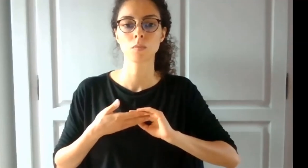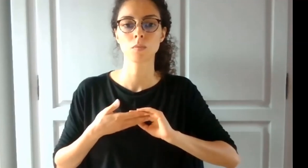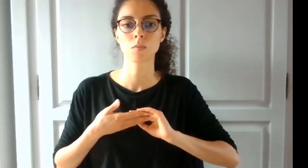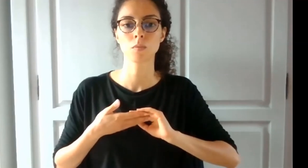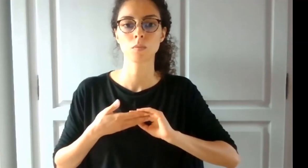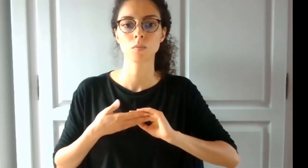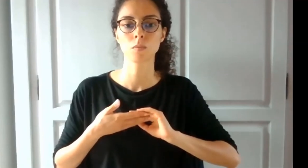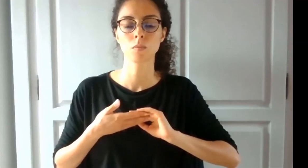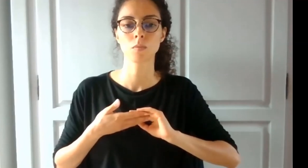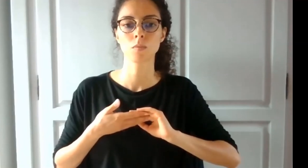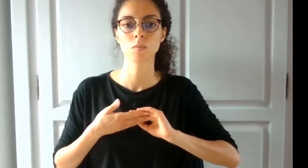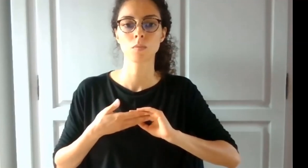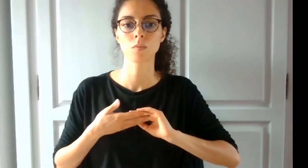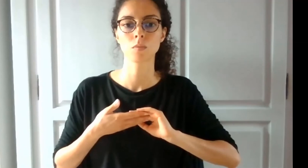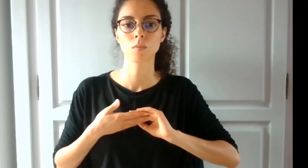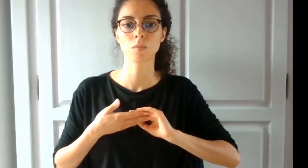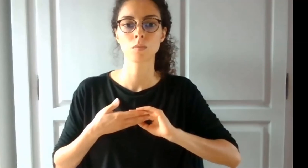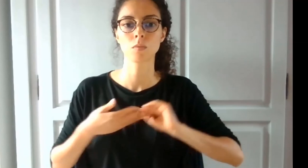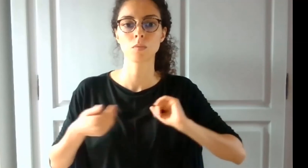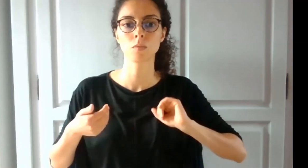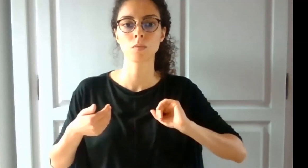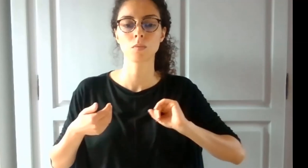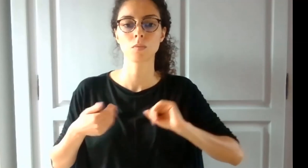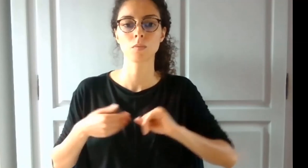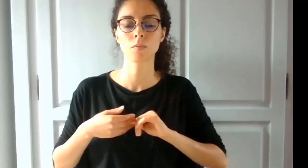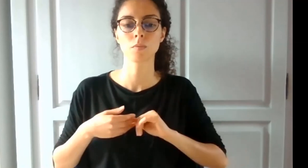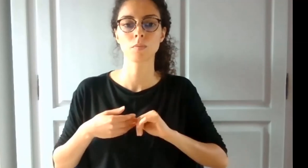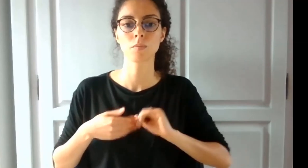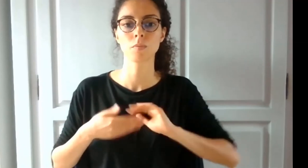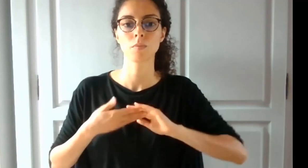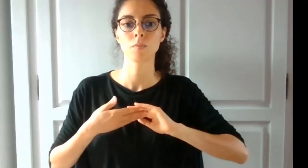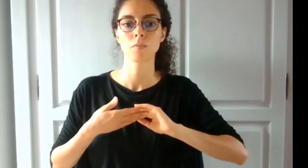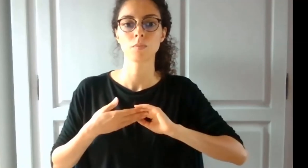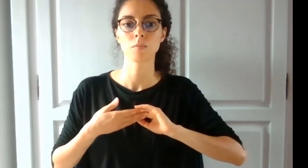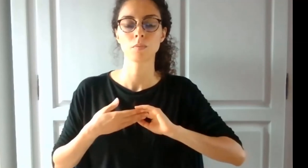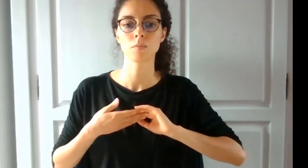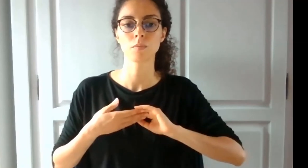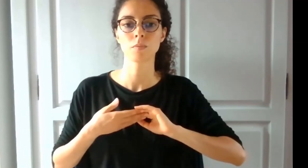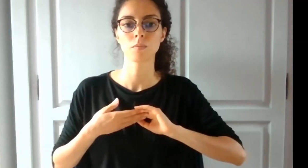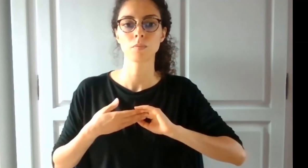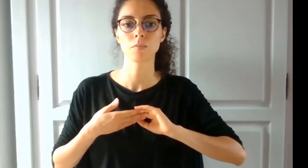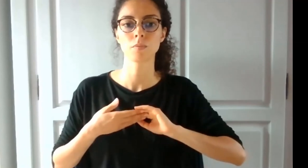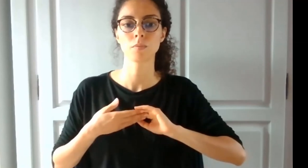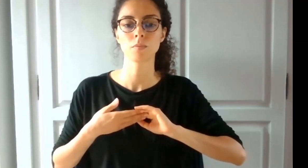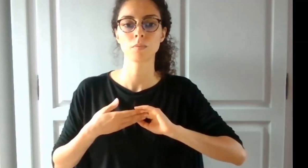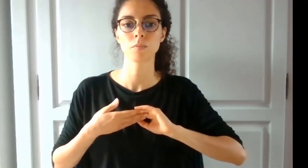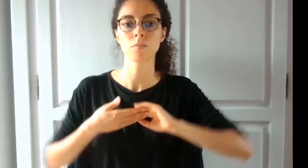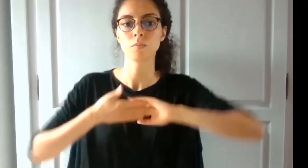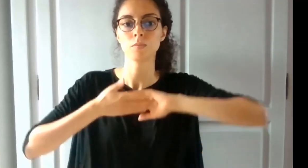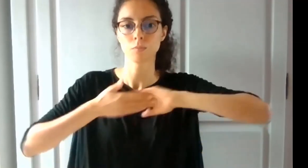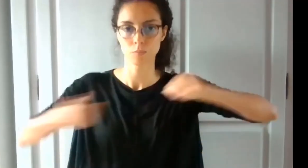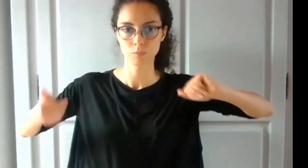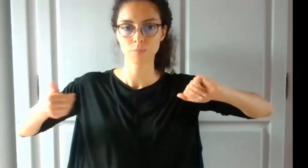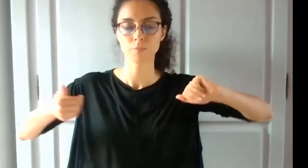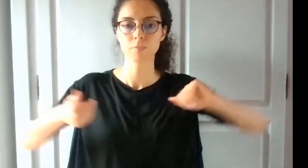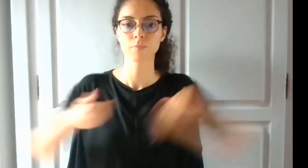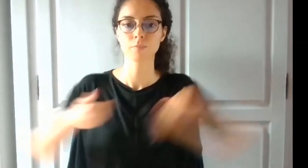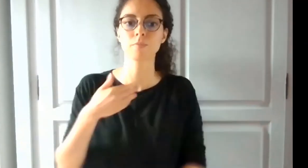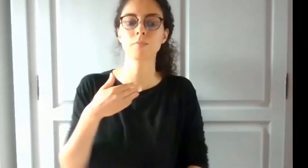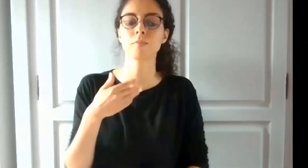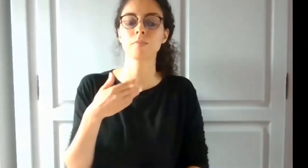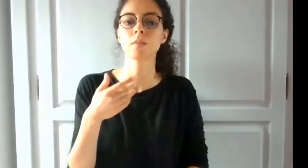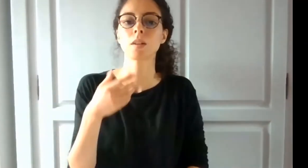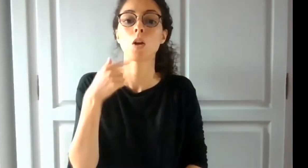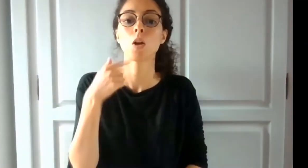partager avec vous. Merci Jérémy. J'ai une demande de prise de parole de Jean-Baptiste Hibon. Jean-Baptiste, vous